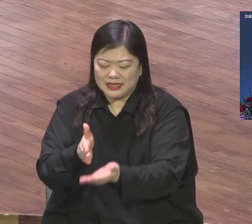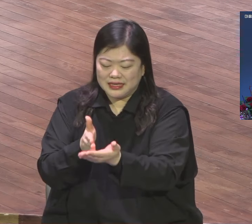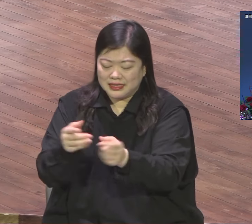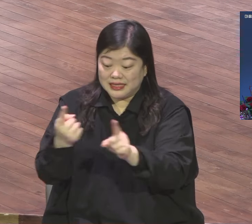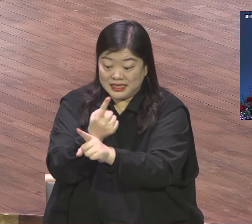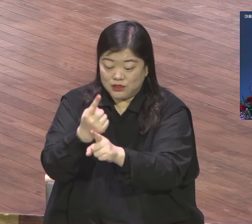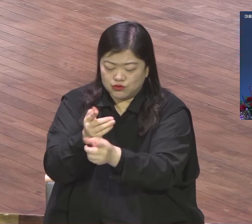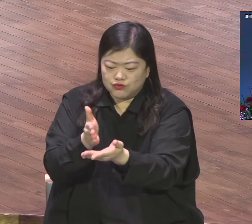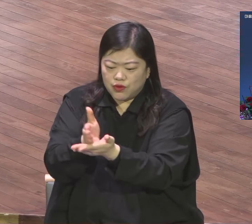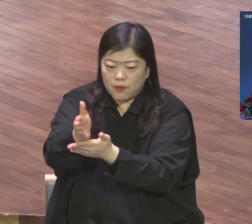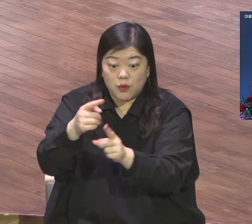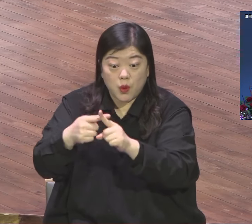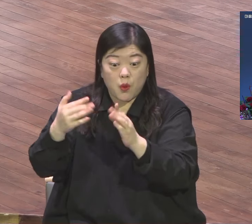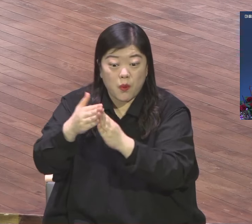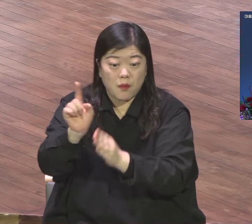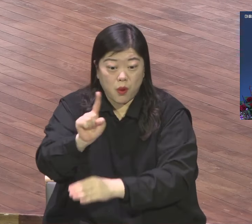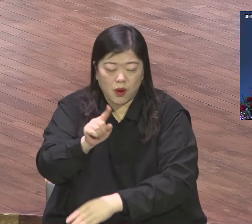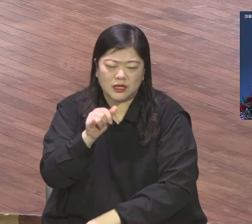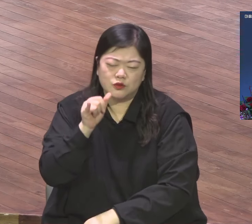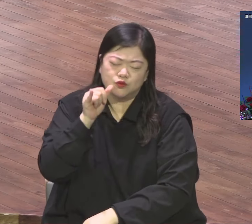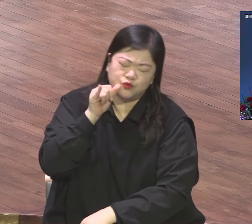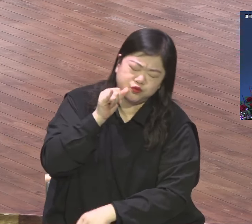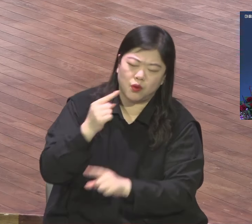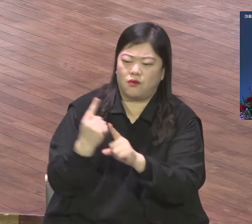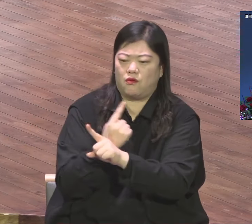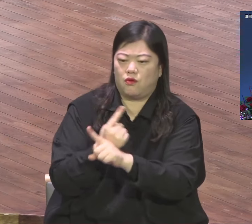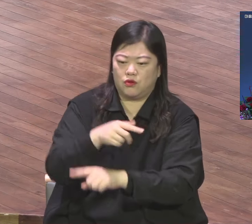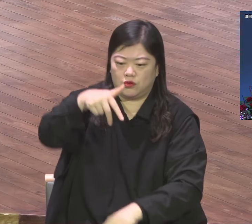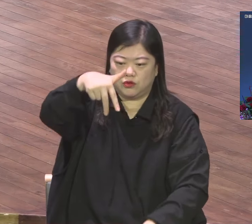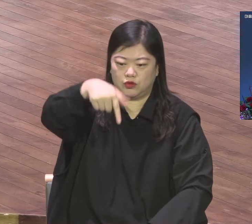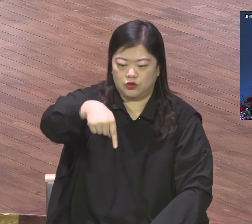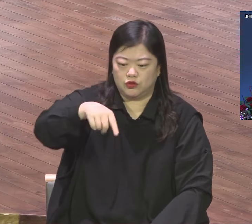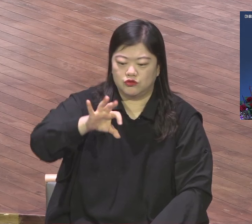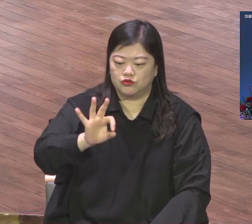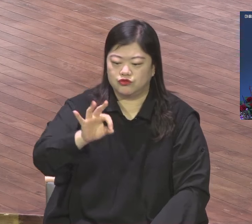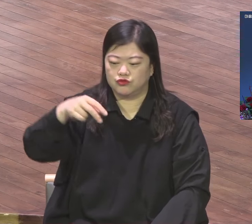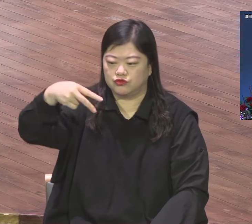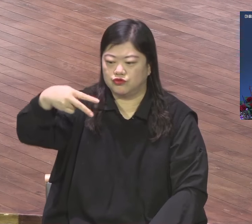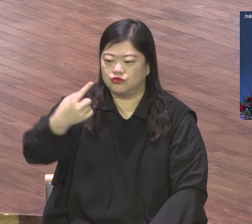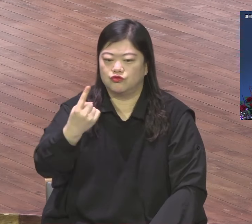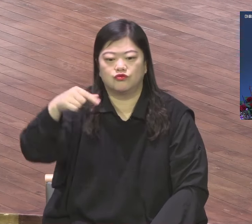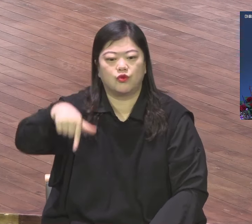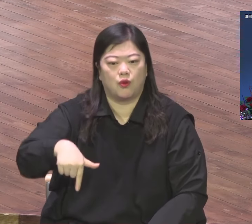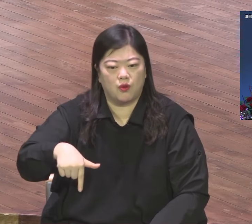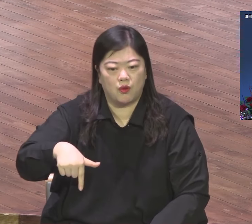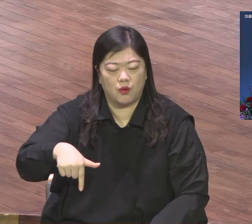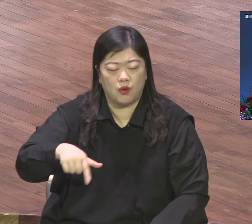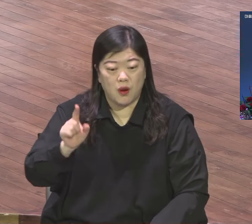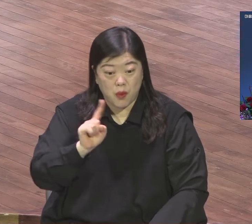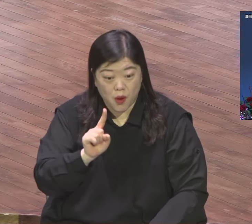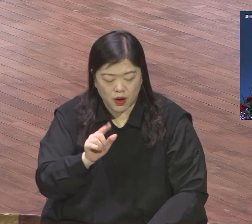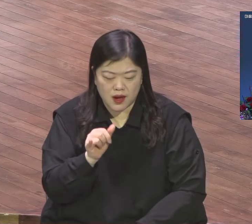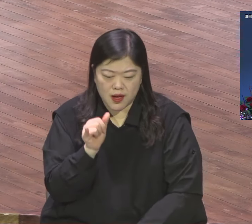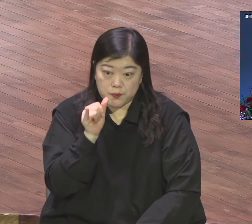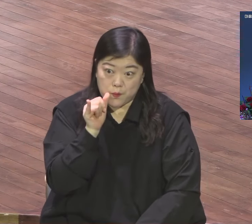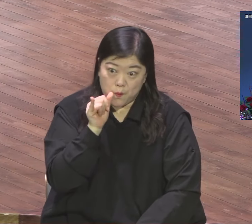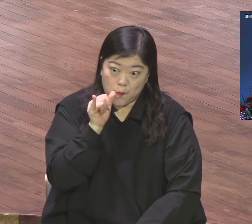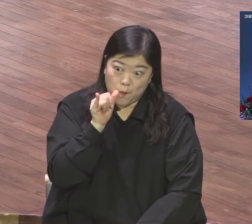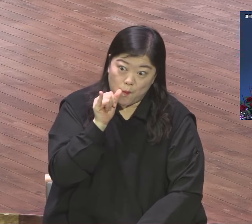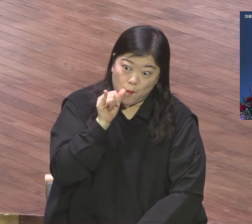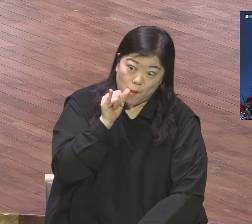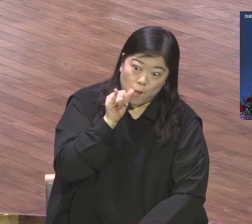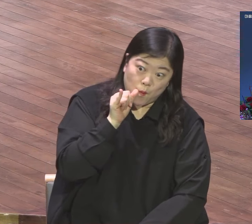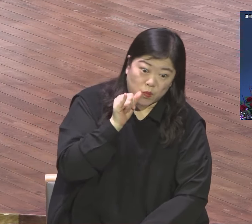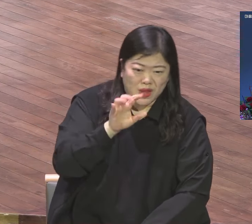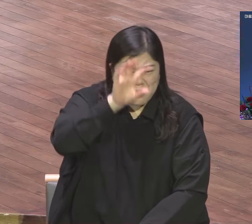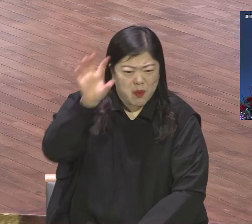사역을 집중적으로 그렇게 합니다. 중독은 어떤 것에 간섭적으로 깊이 빠진 상태,